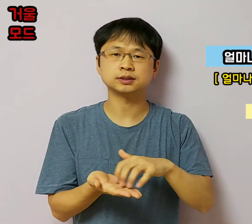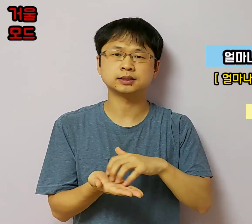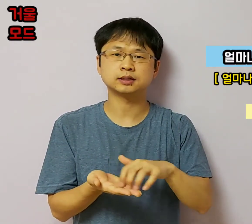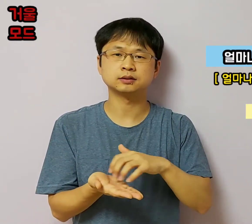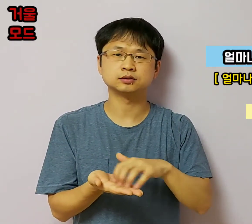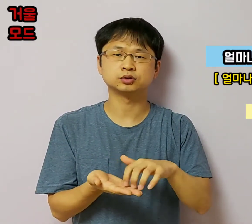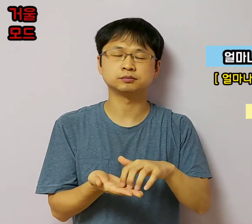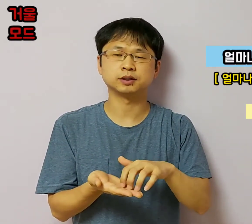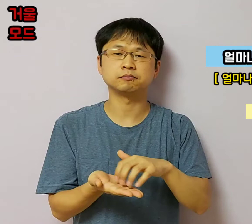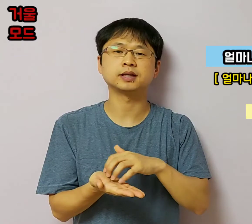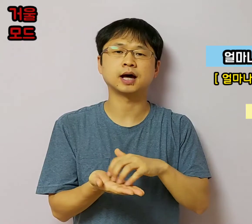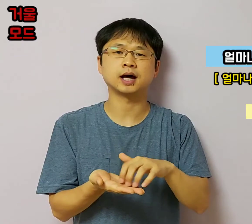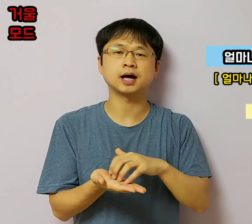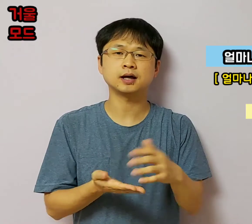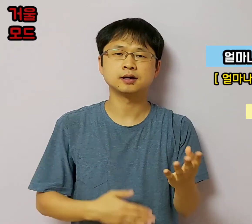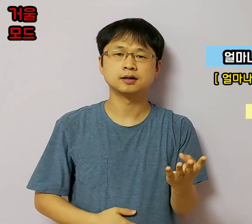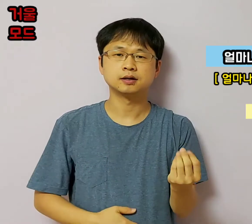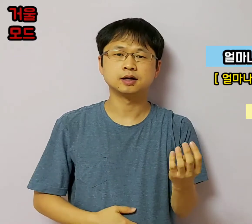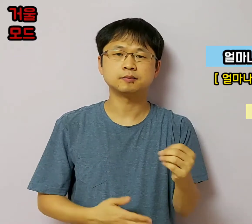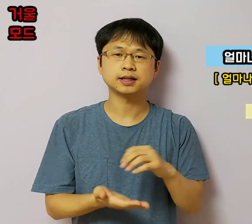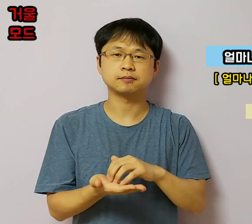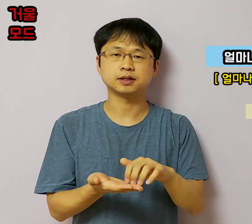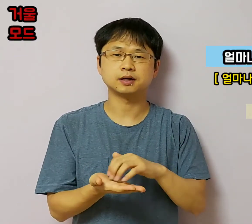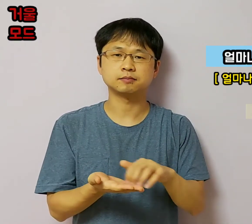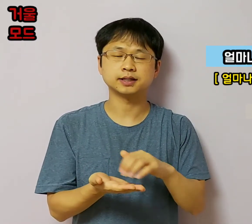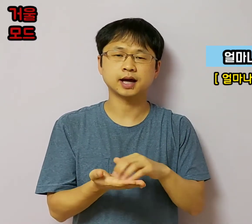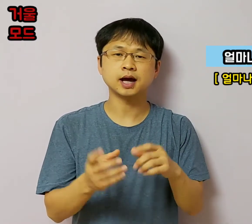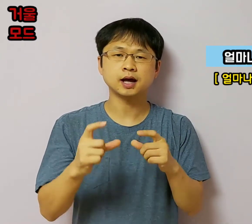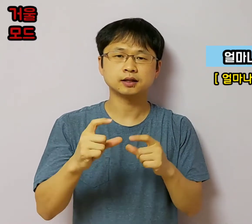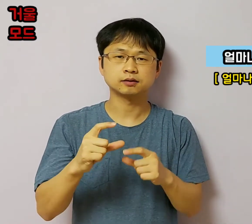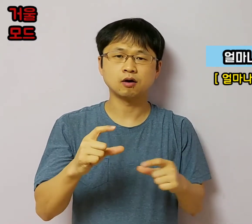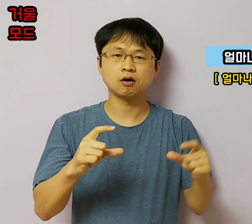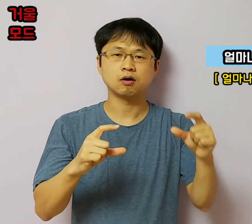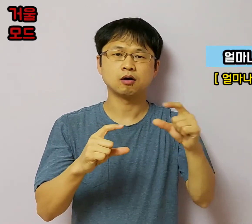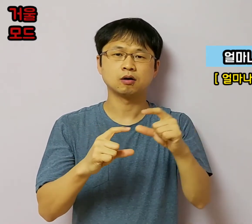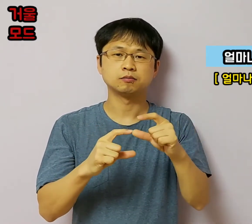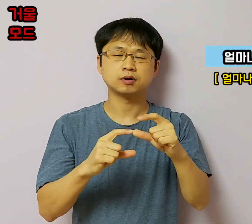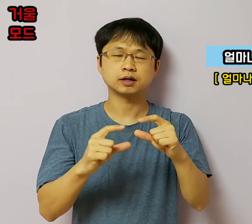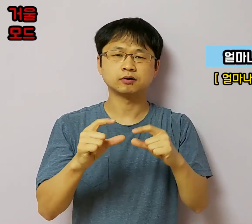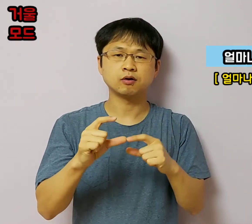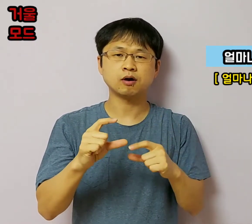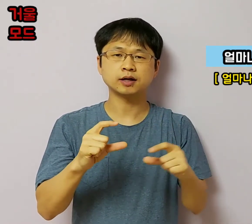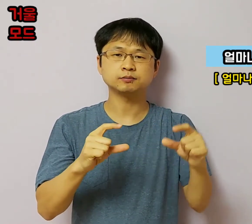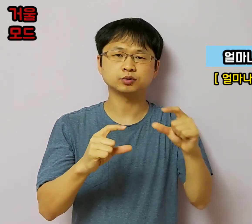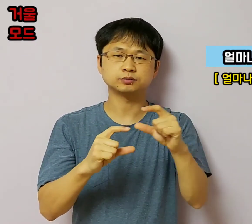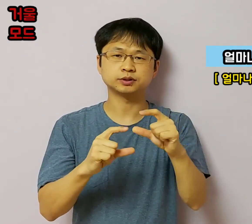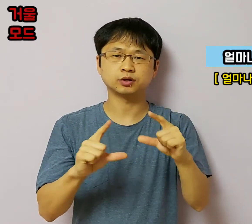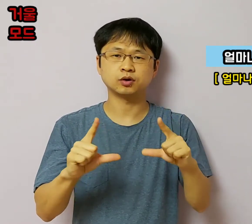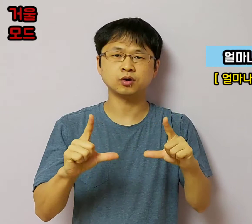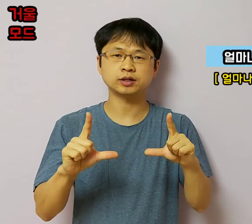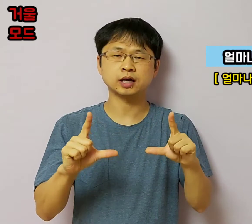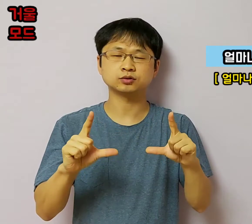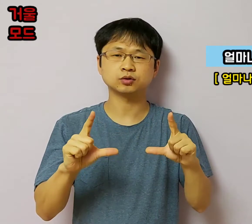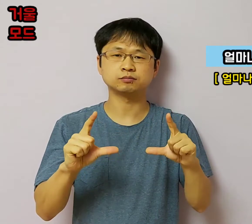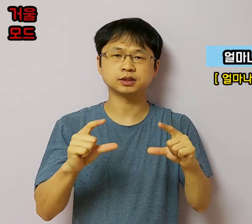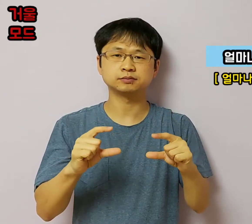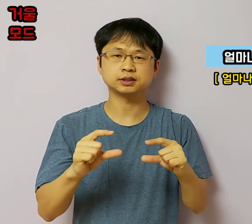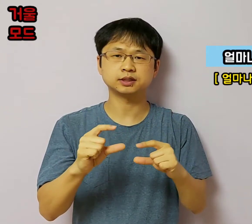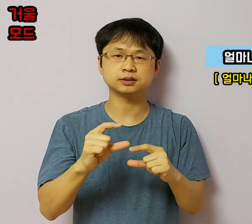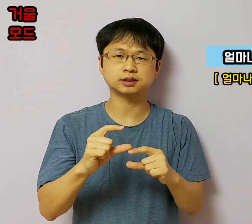살살 긁어주시면 됩니다. 얼마나입니다. 얼마나 더, 뭔가 더 하는 모습이죠. 양손 엄지검지를 디귿자